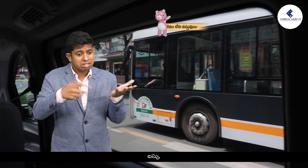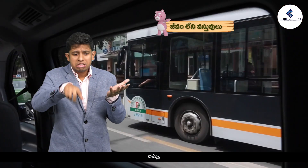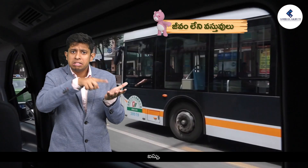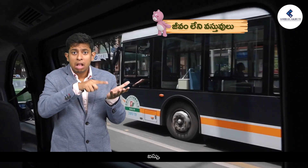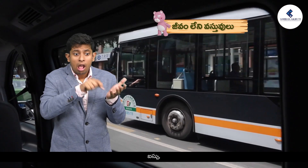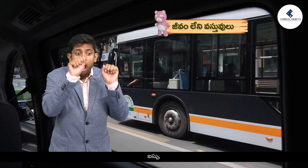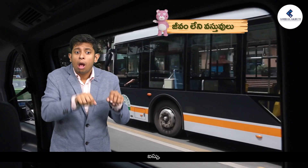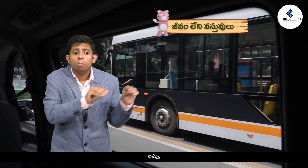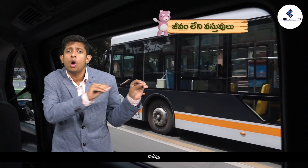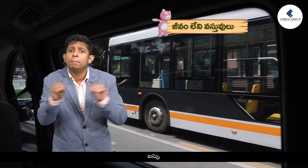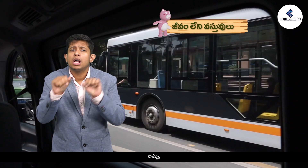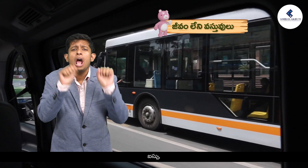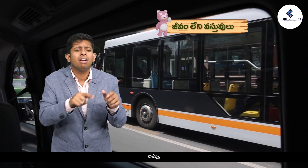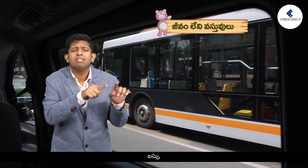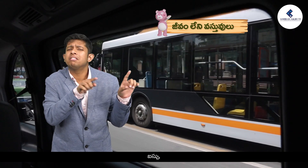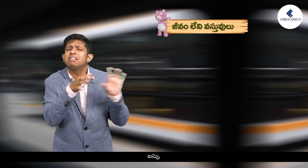బస్సు,